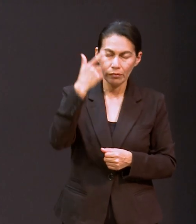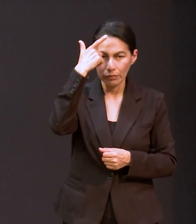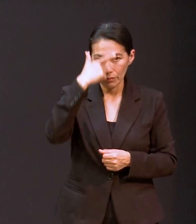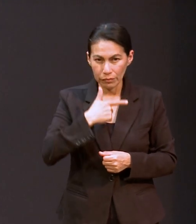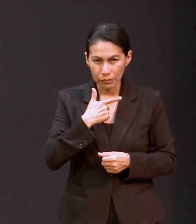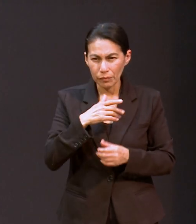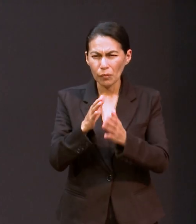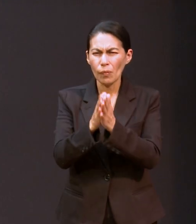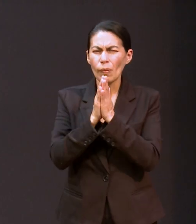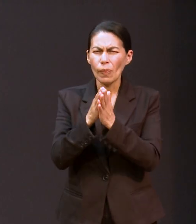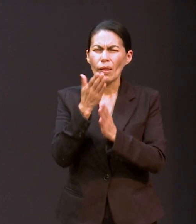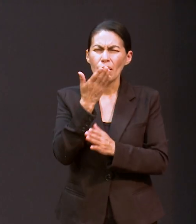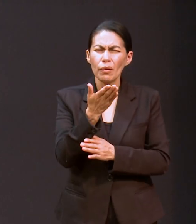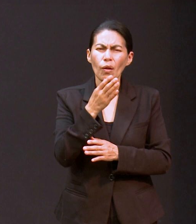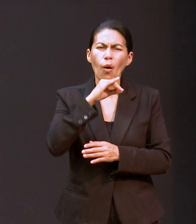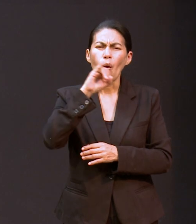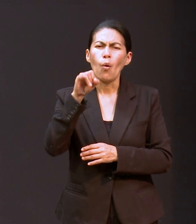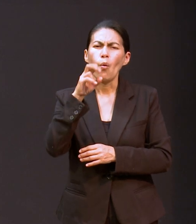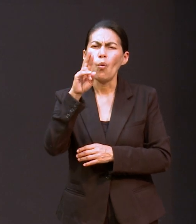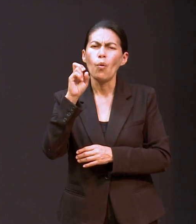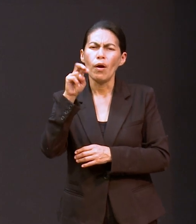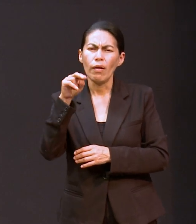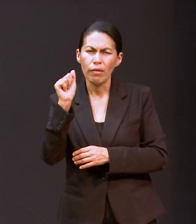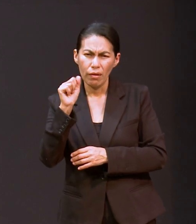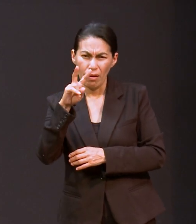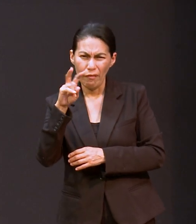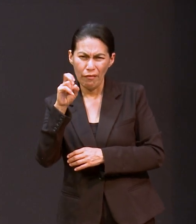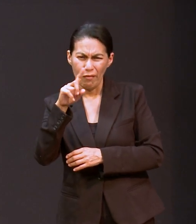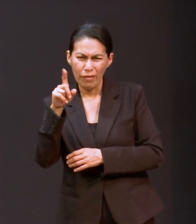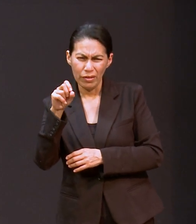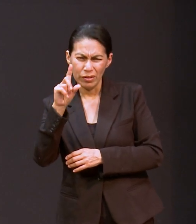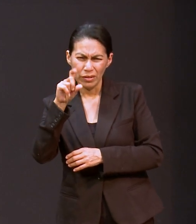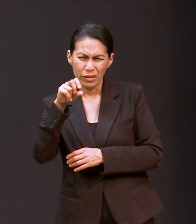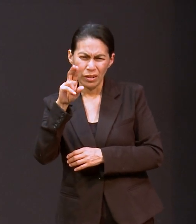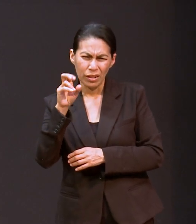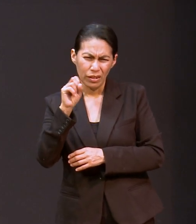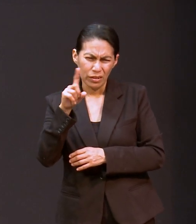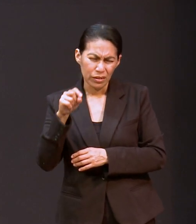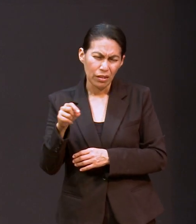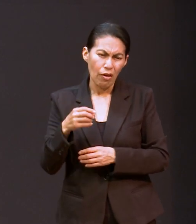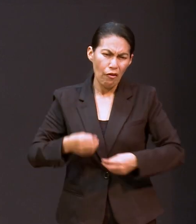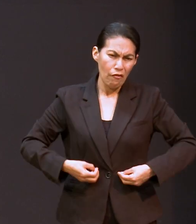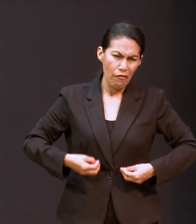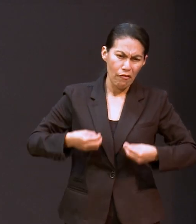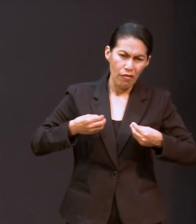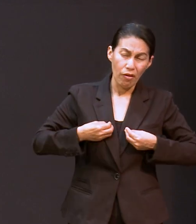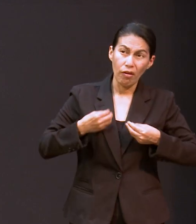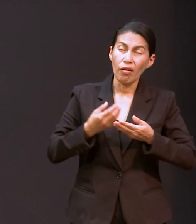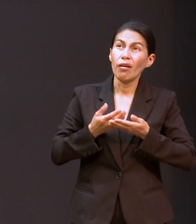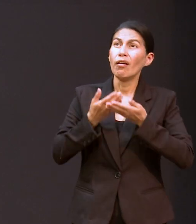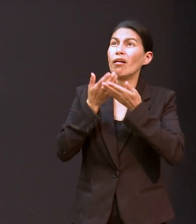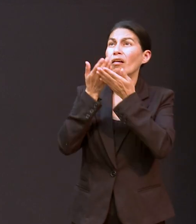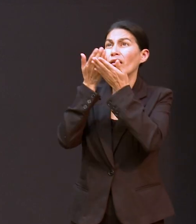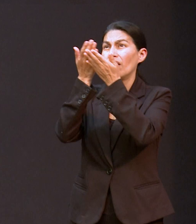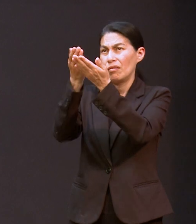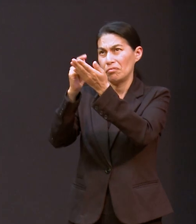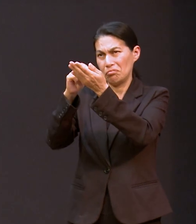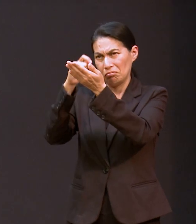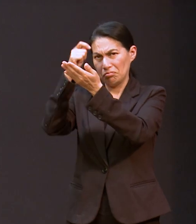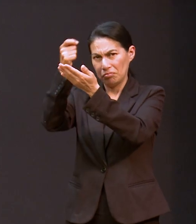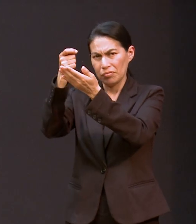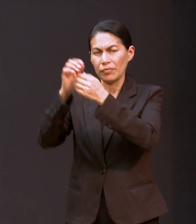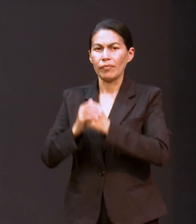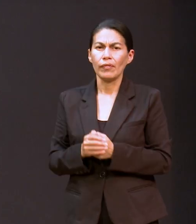Buenas noches pido por Juana Vázquez para que vuelva a entregar su vida a Cristo Hoy estaremos